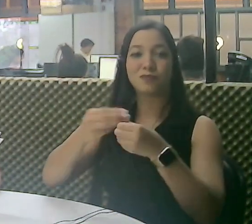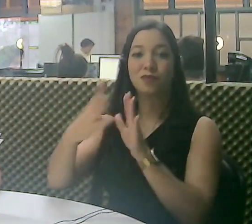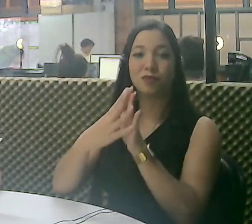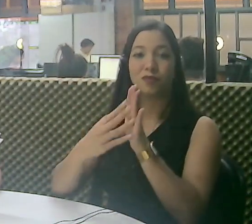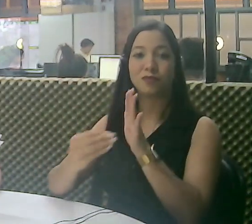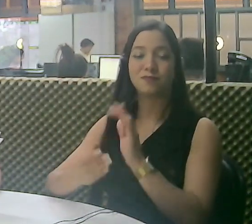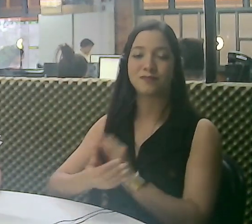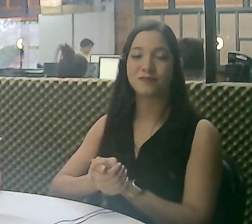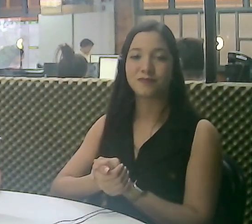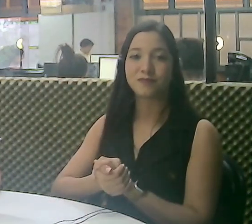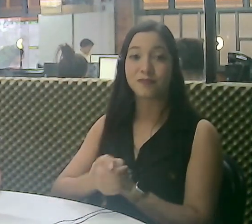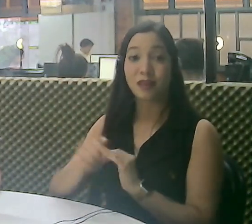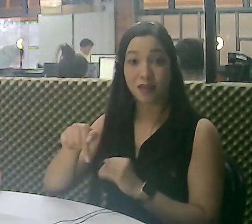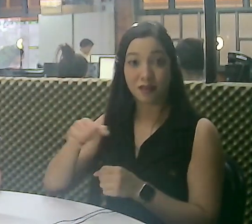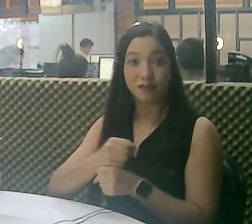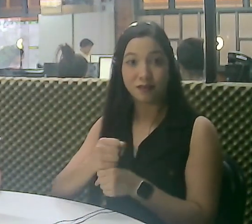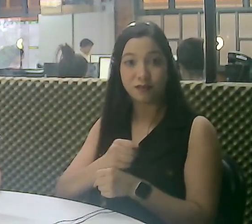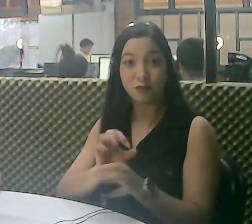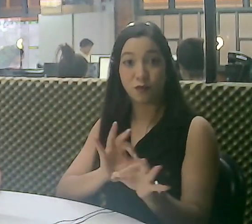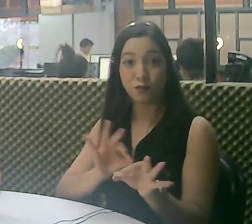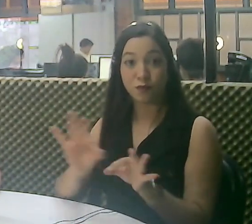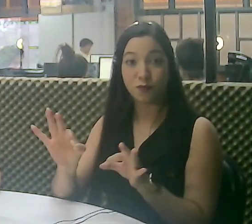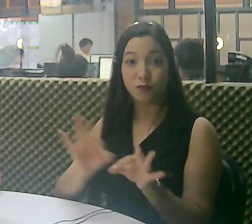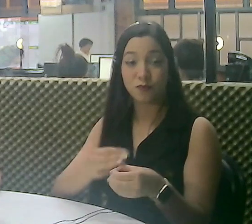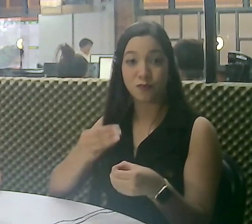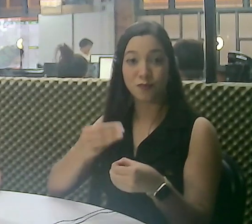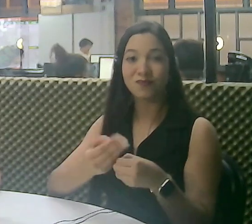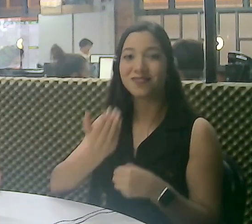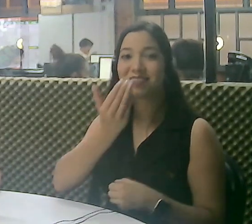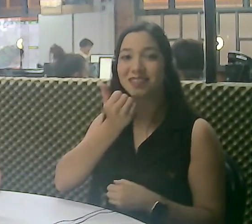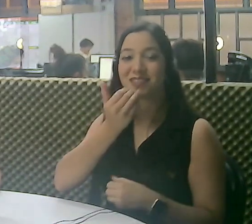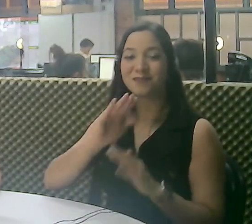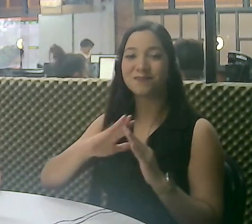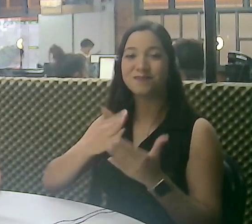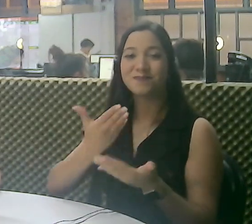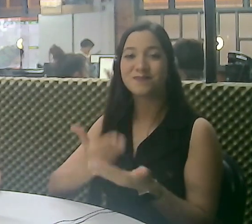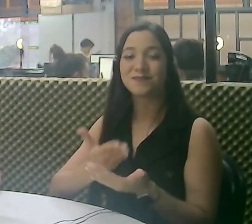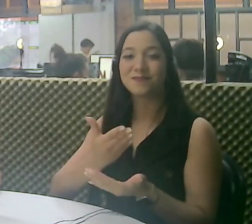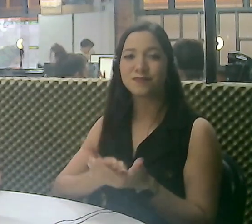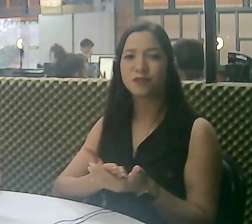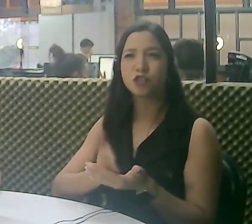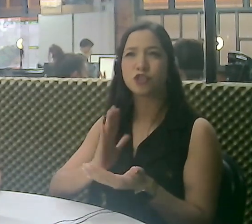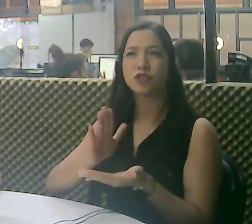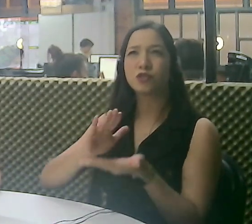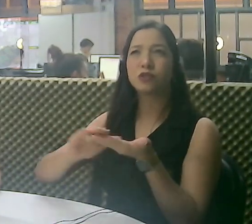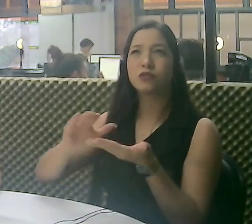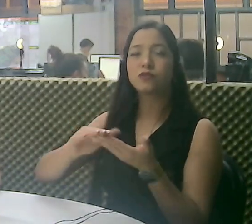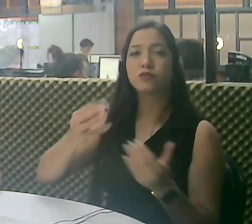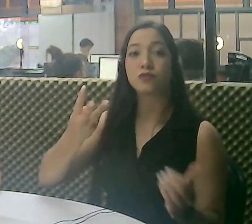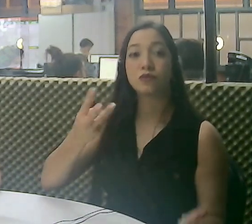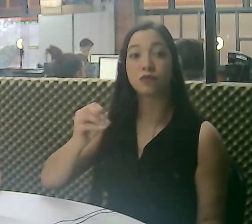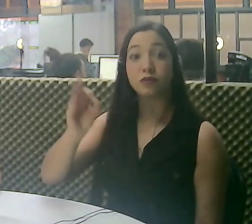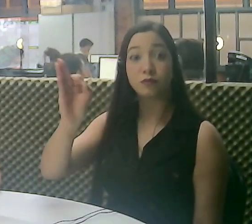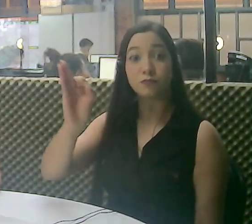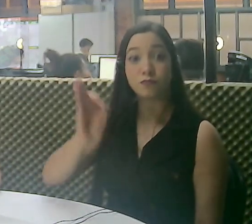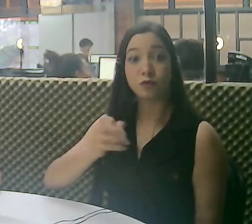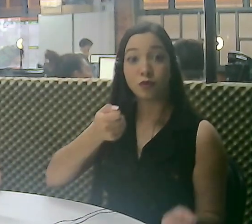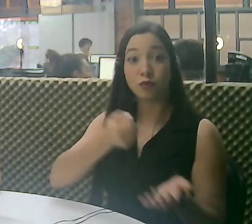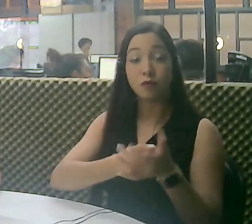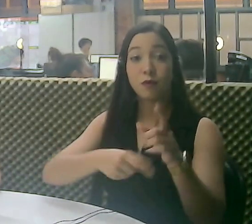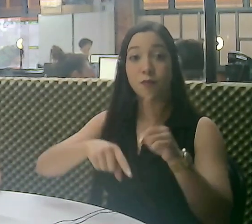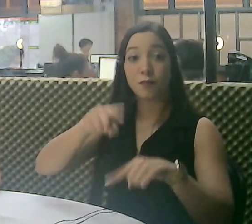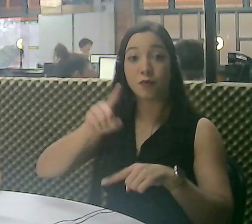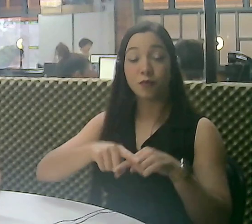municípios. Neste ano, o Programa Municipal de Alimentação Escolar já gastou mais de 30% com produtos